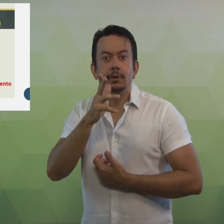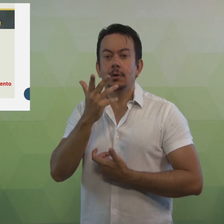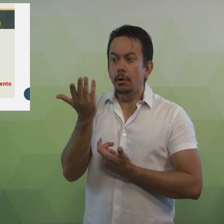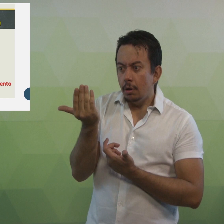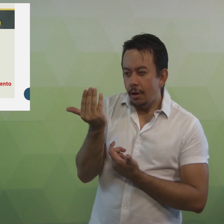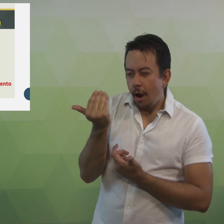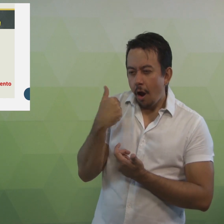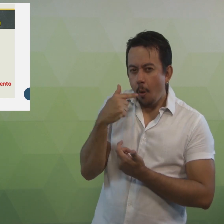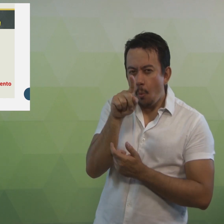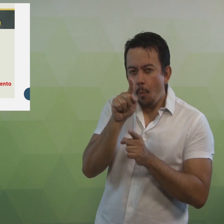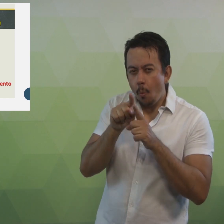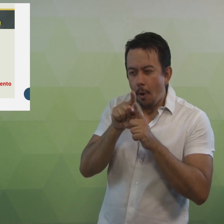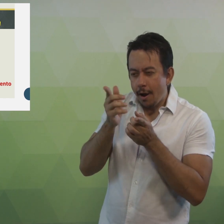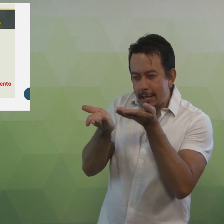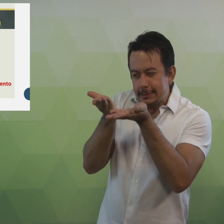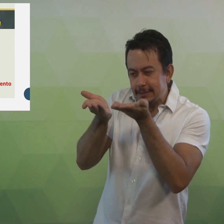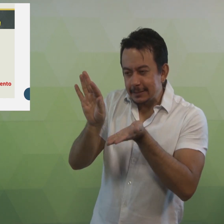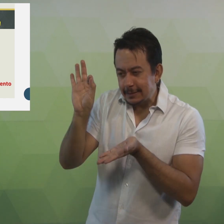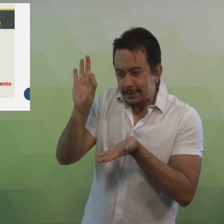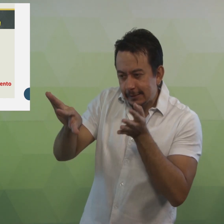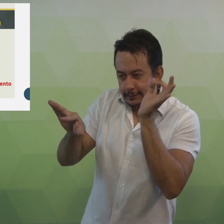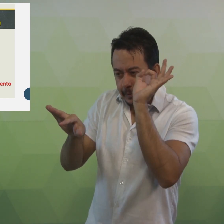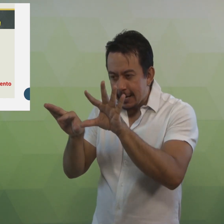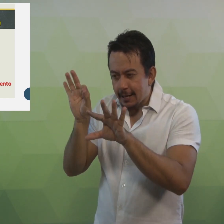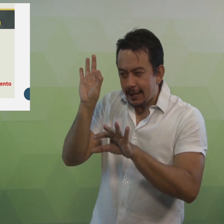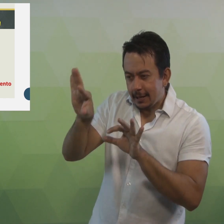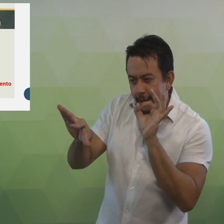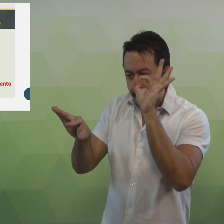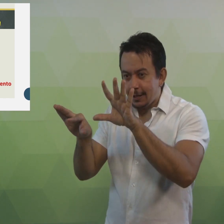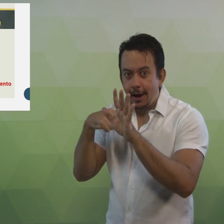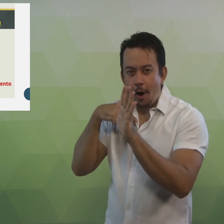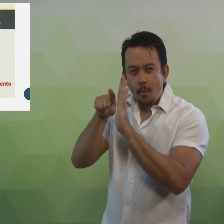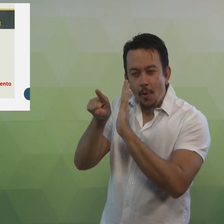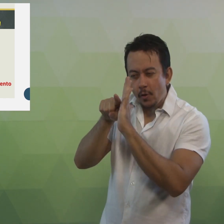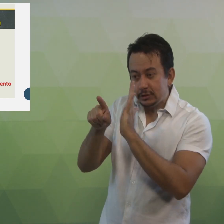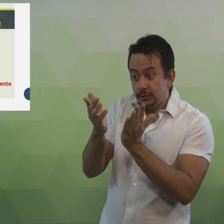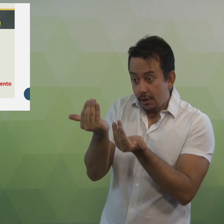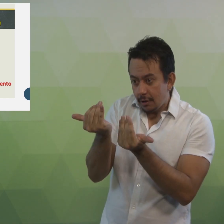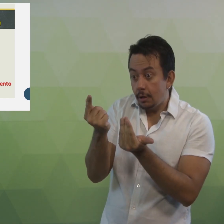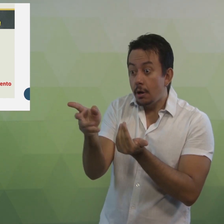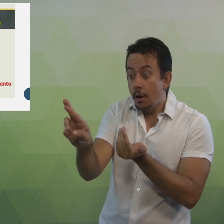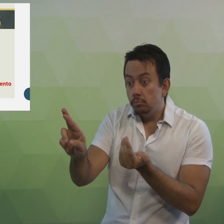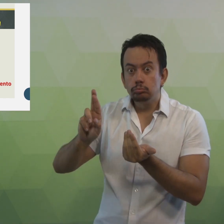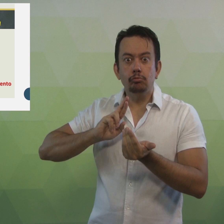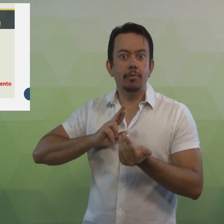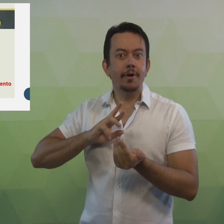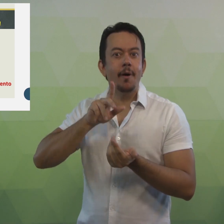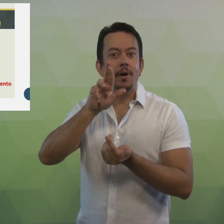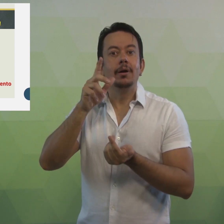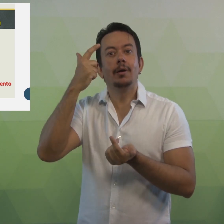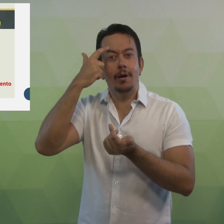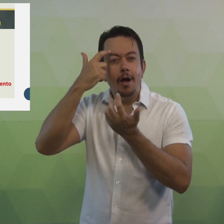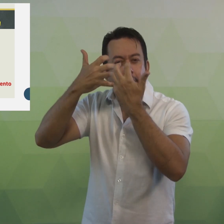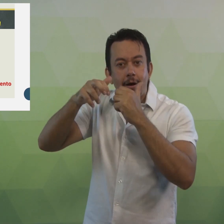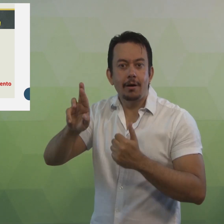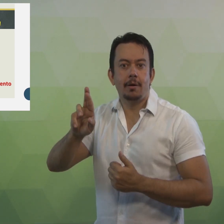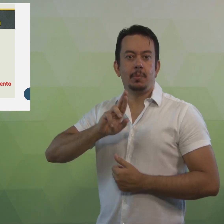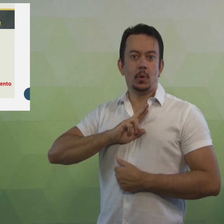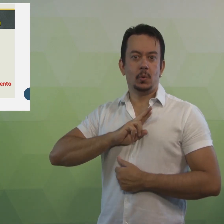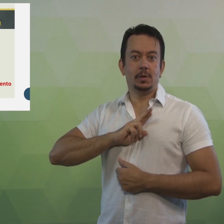está recebendo. Então, quando você estimula, você está jogando ali para ele algumas informações e o cérebro,